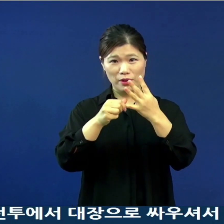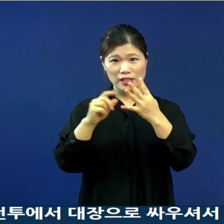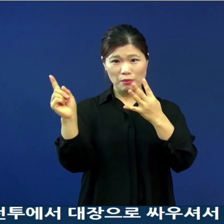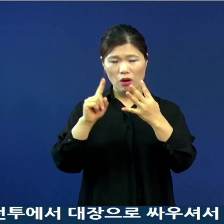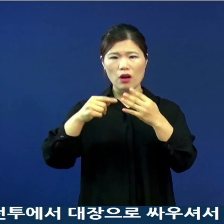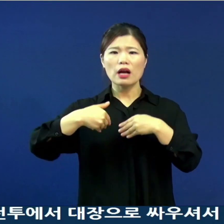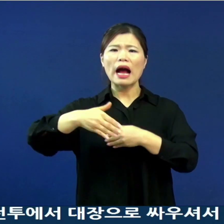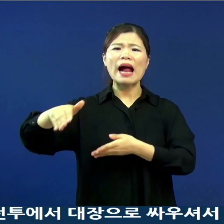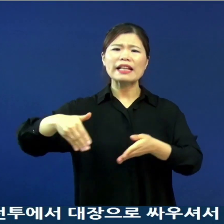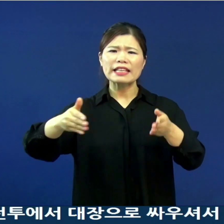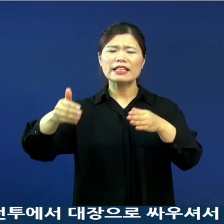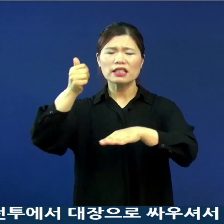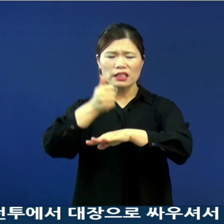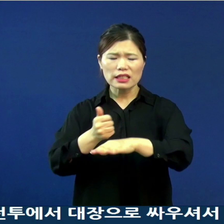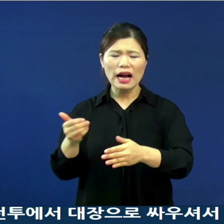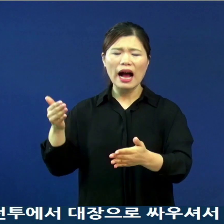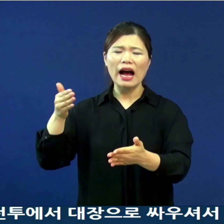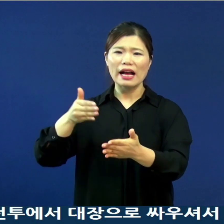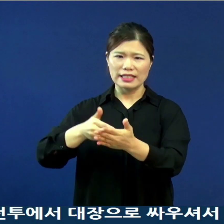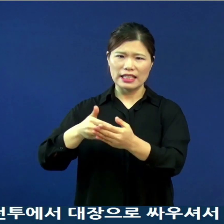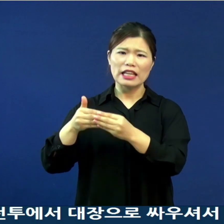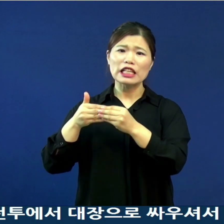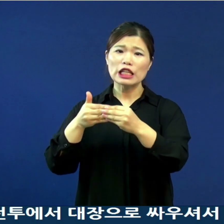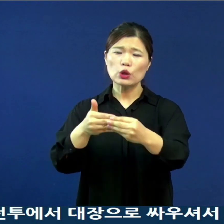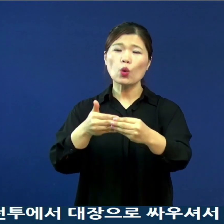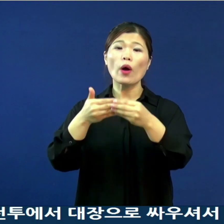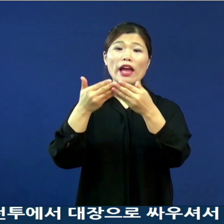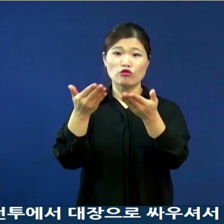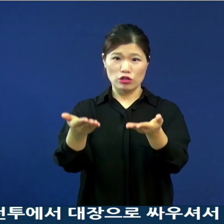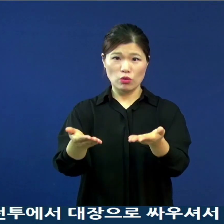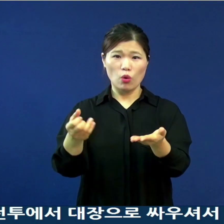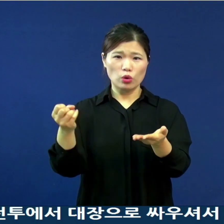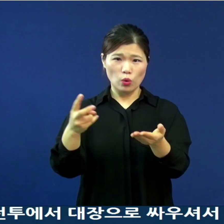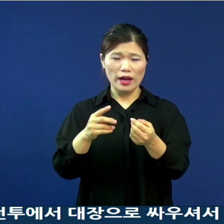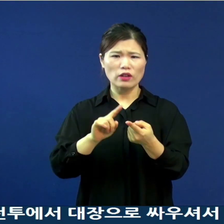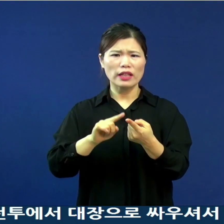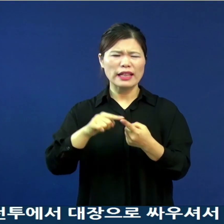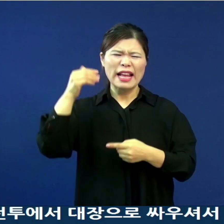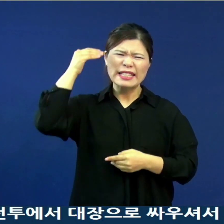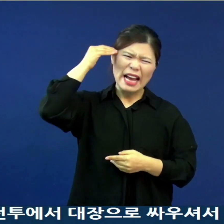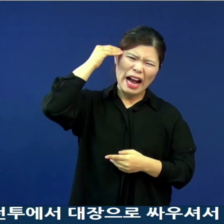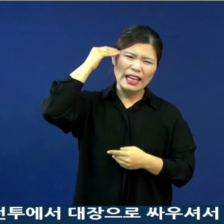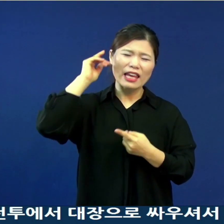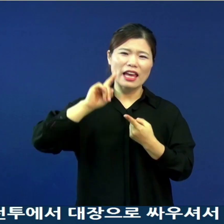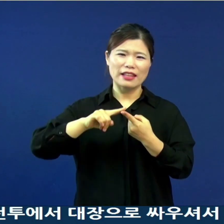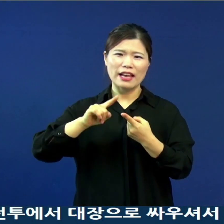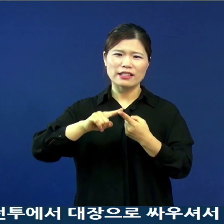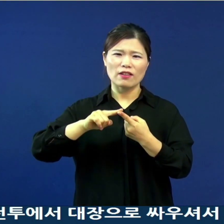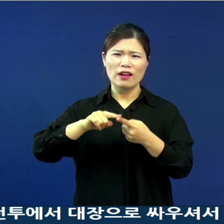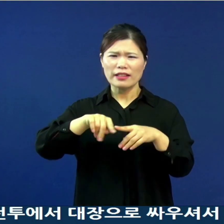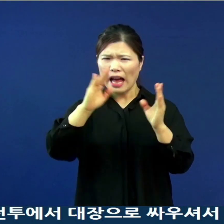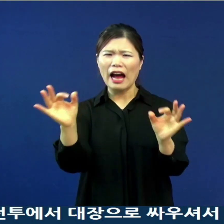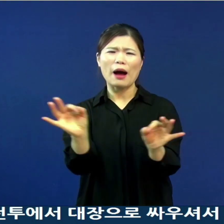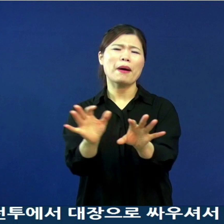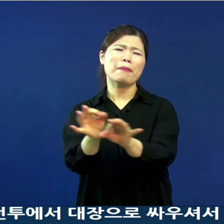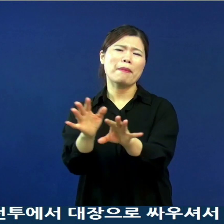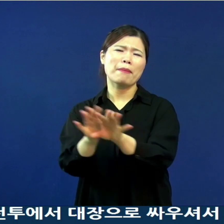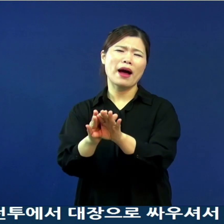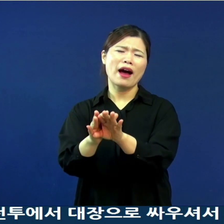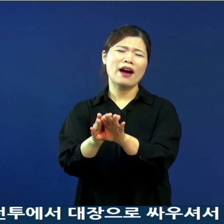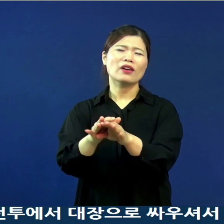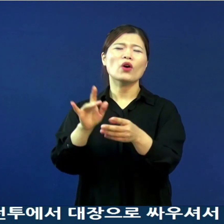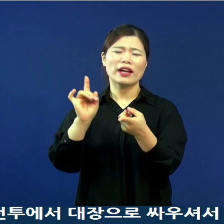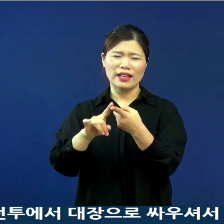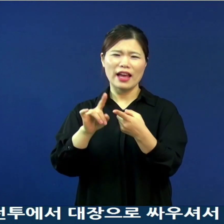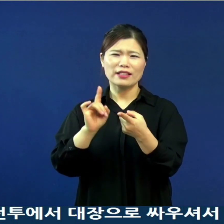갈 길을 끝까지 인도하시면서 갈 길에 있는 장애들을 제거해 주시는 모습 속에서 여호와를